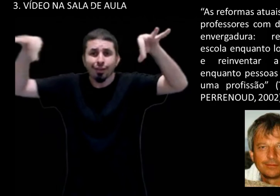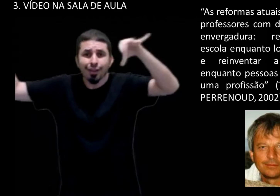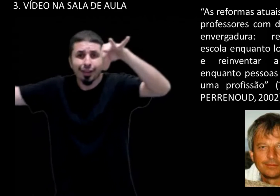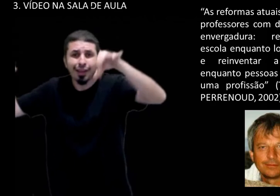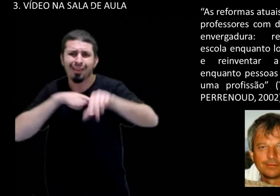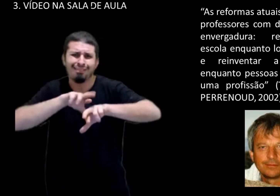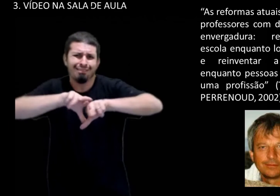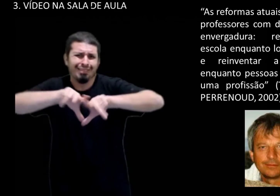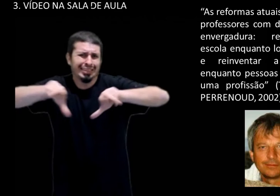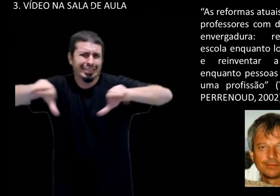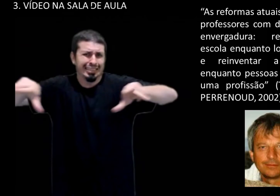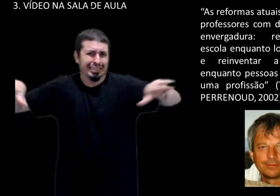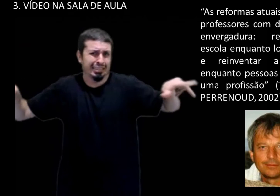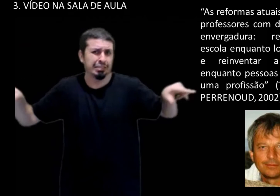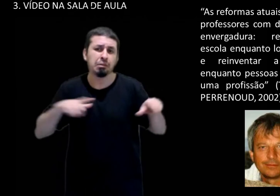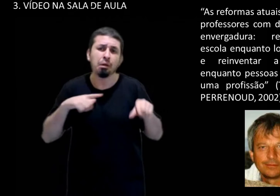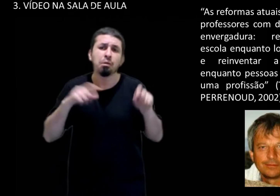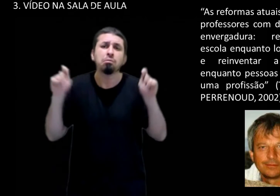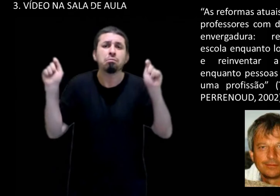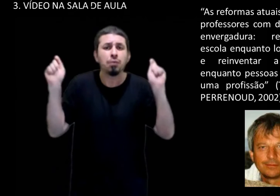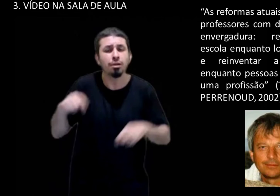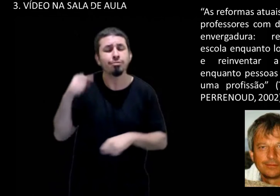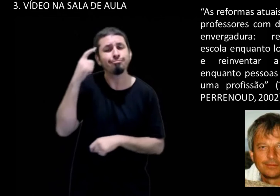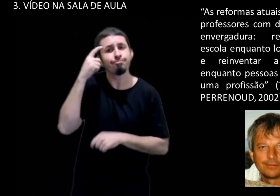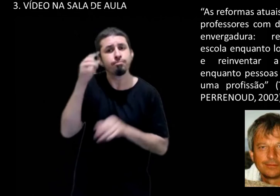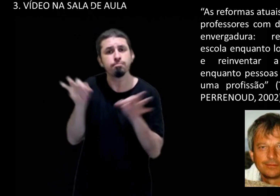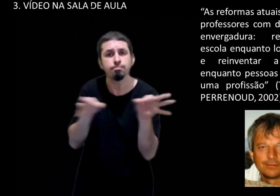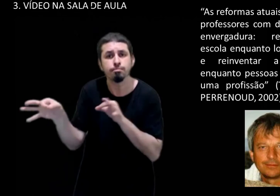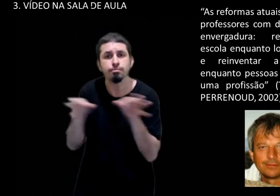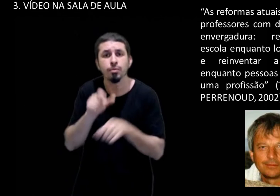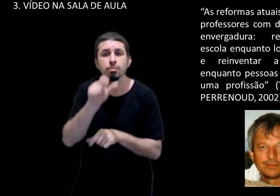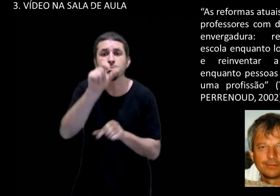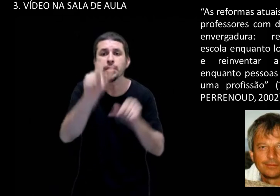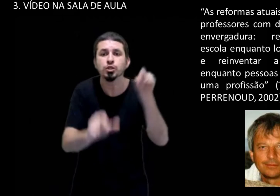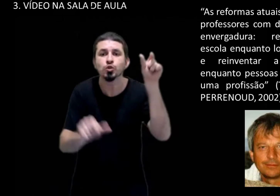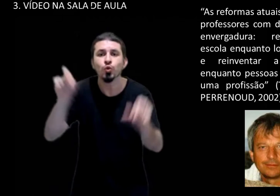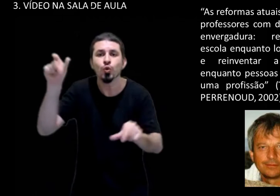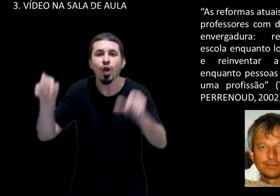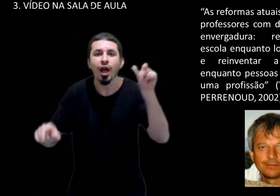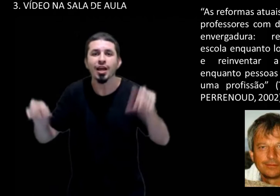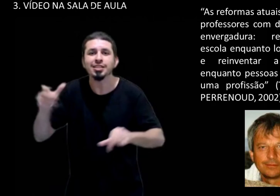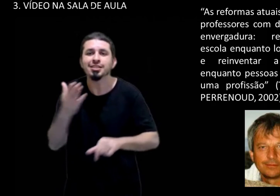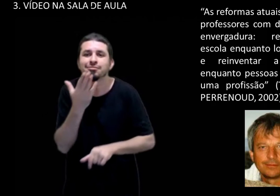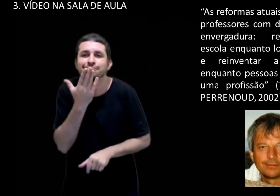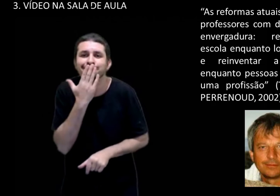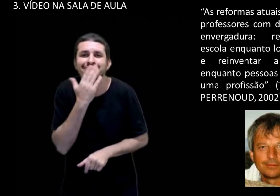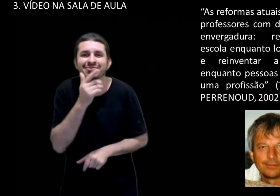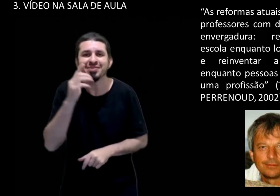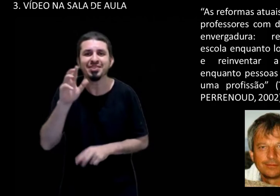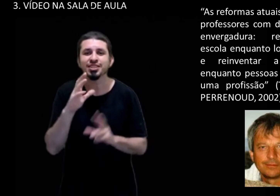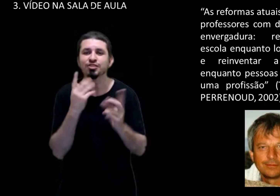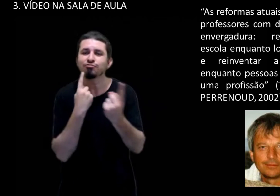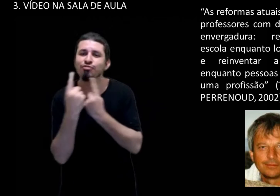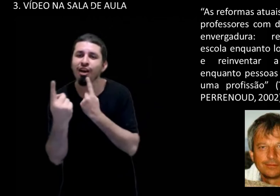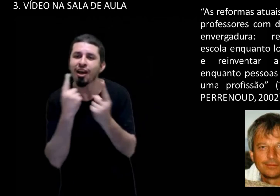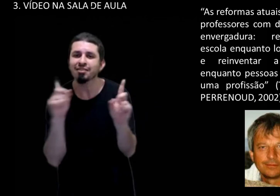cenários, diálogos, caracterização de imagens, sons, definição de formas de